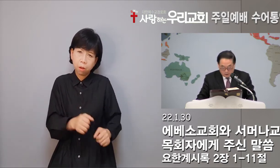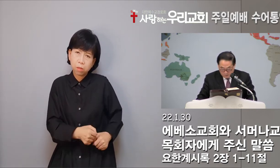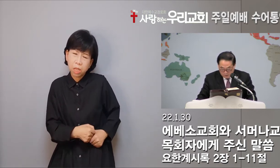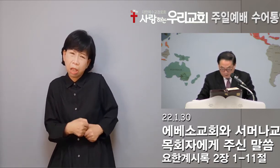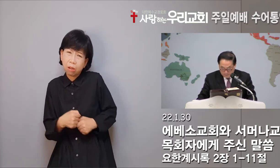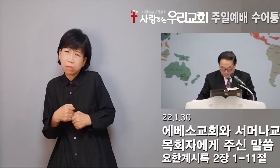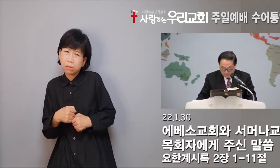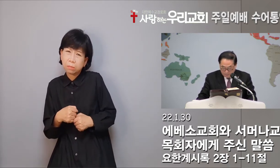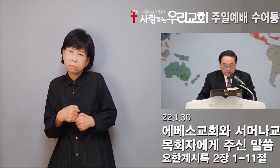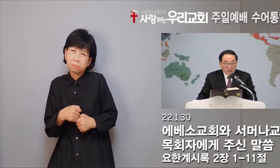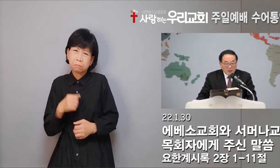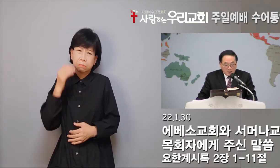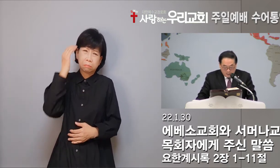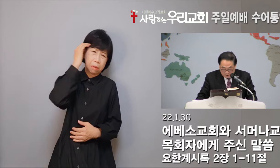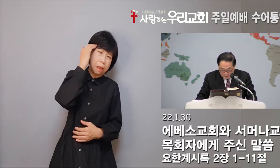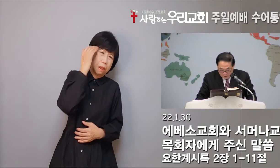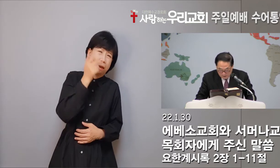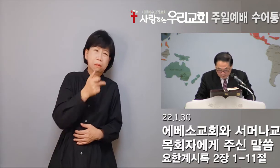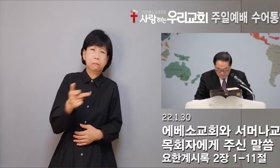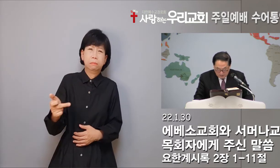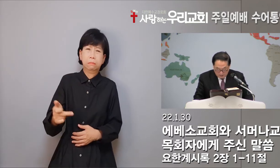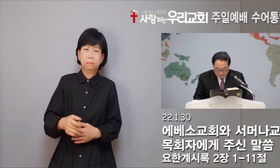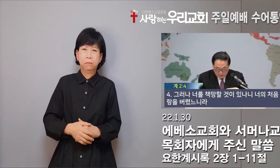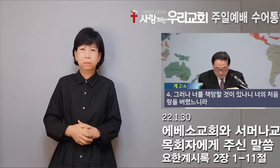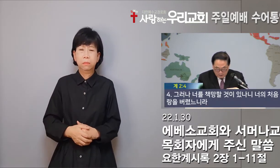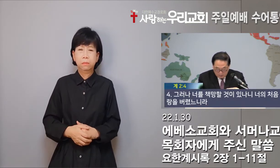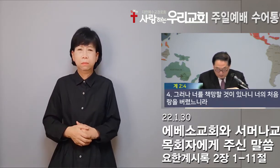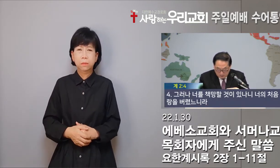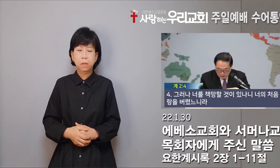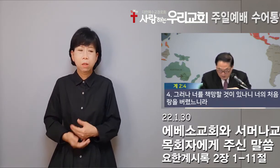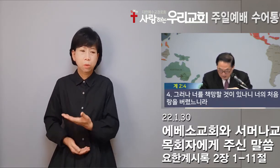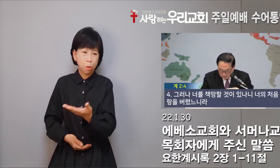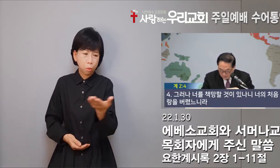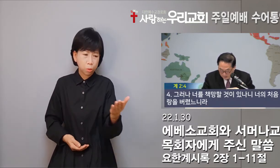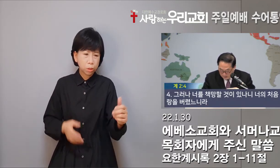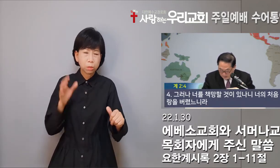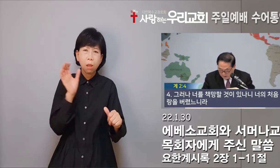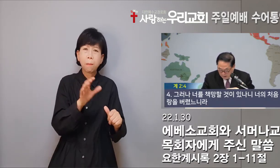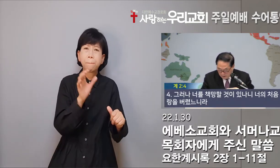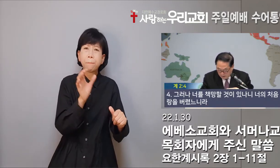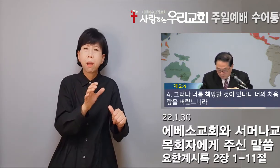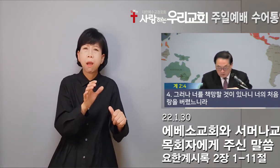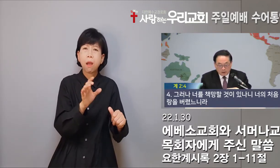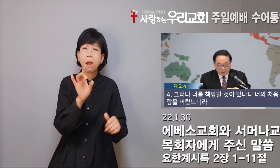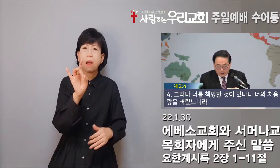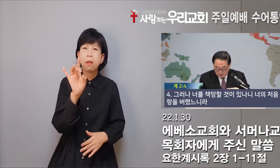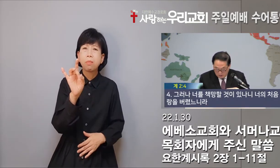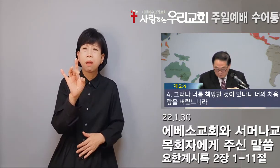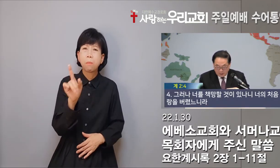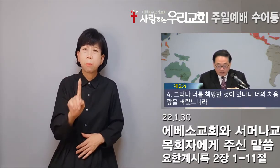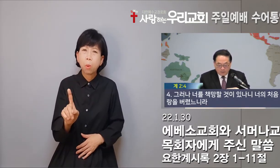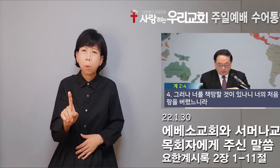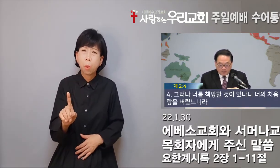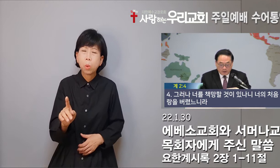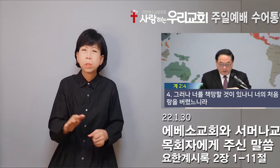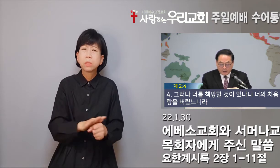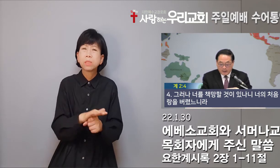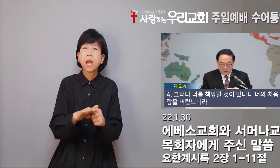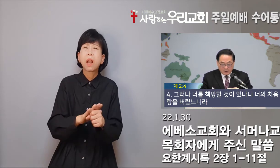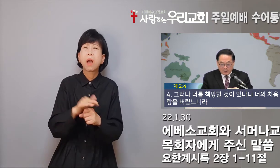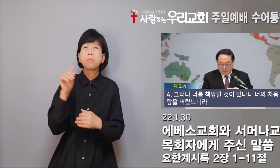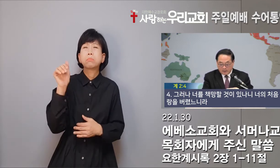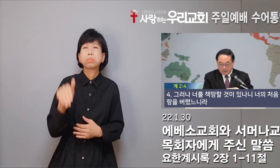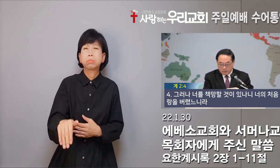최대의 적입니다. 2장 4절 말씀에 그러나 너를 책망할 것이 있나니 너의 처음 사랑을